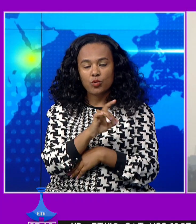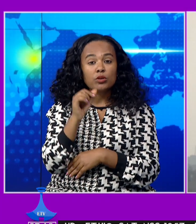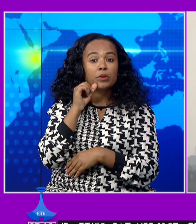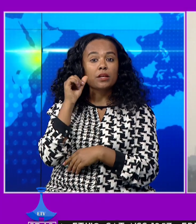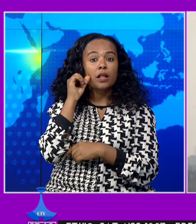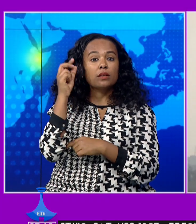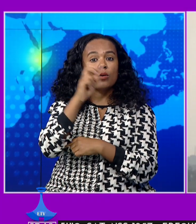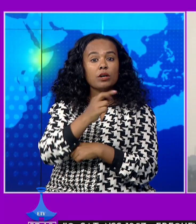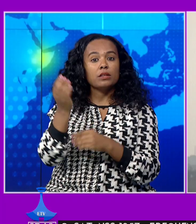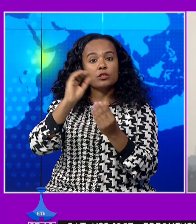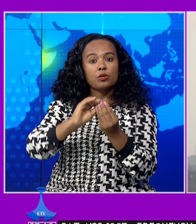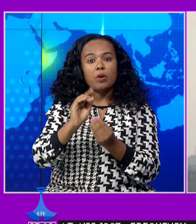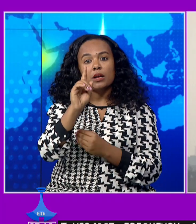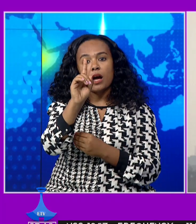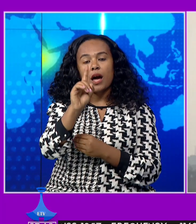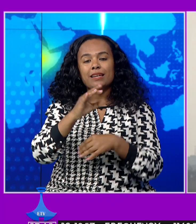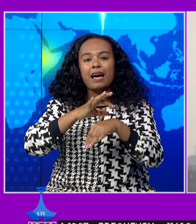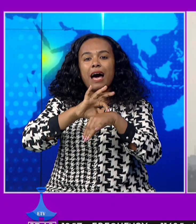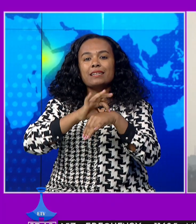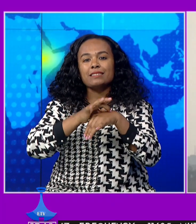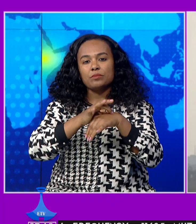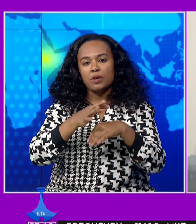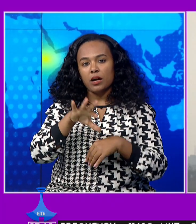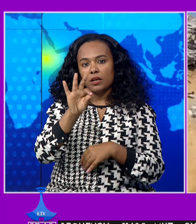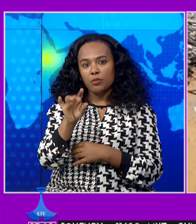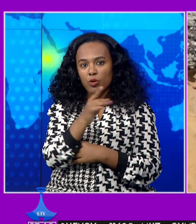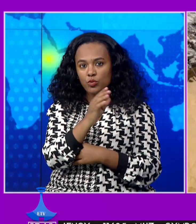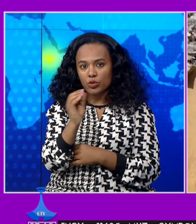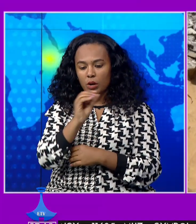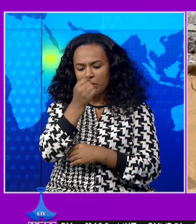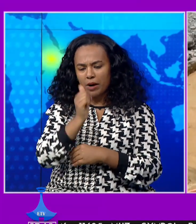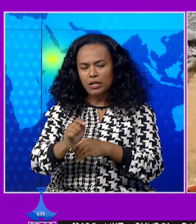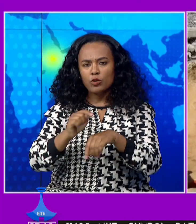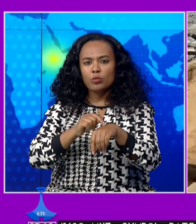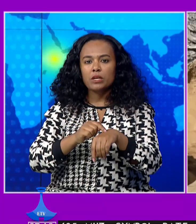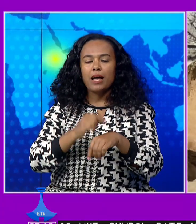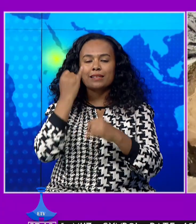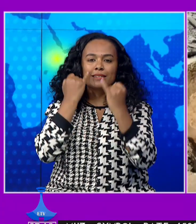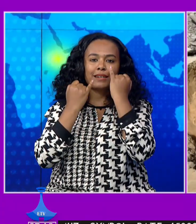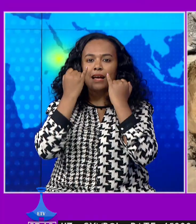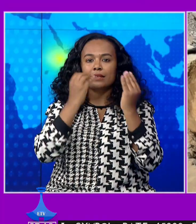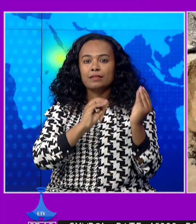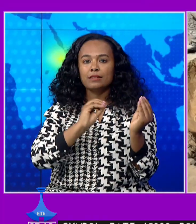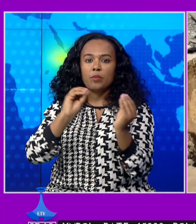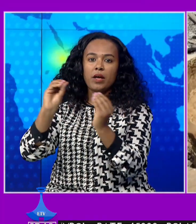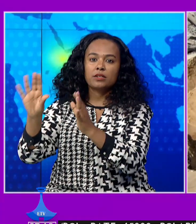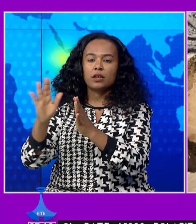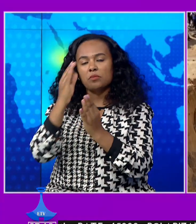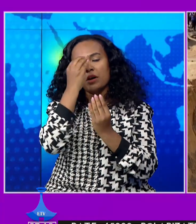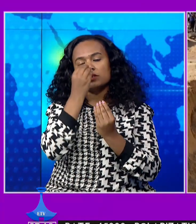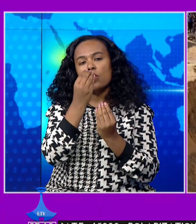በትናንትናው ዕለትም ተጨማሪ አንድ አጽም ያገኘ መሆኑንና በማንኛውም ሰዓት ለእስራኤል እንደሚያስረክብ